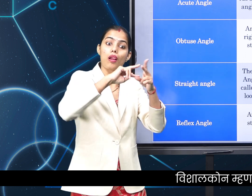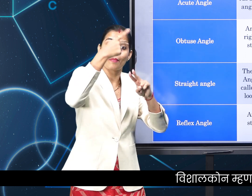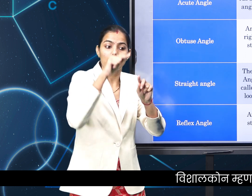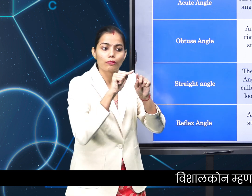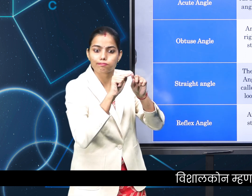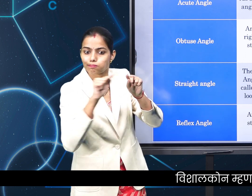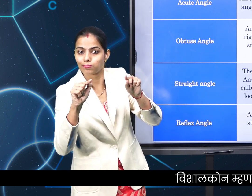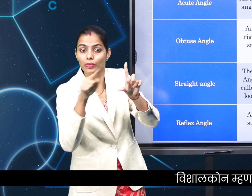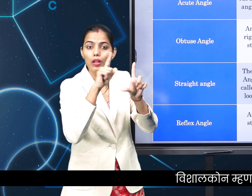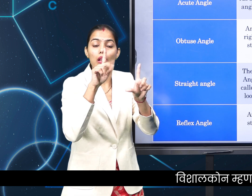म्हणतात.